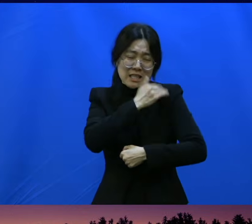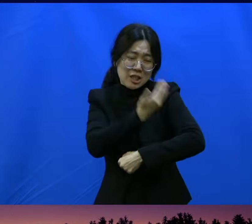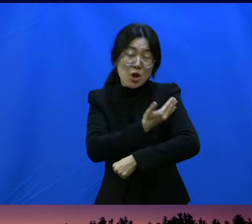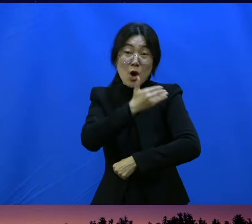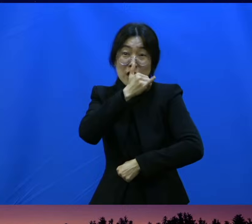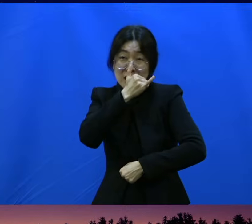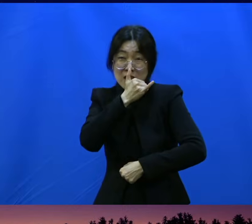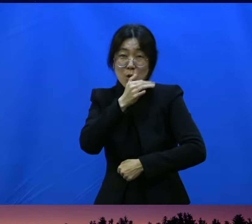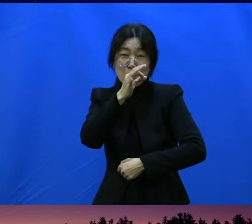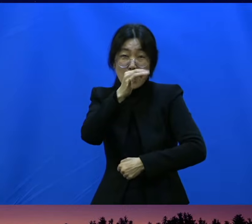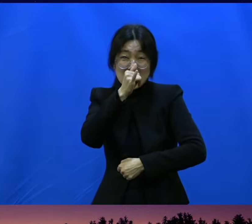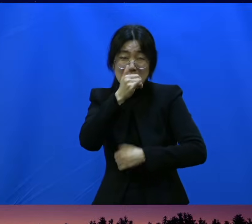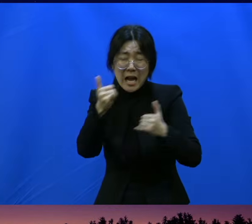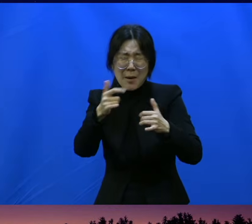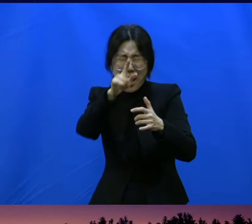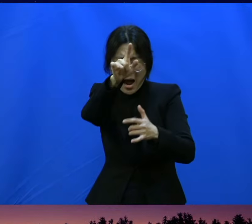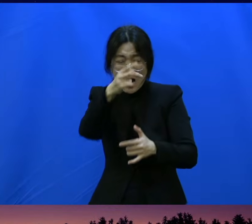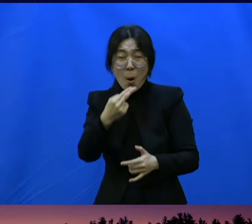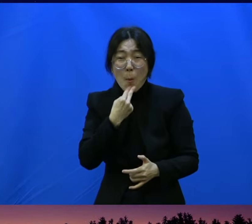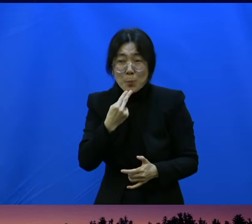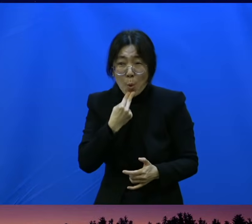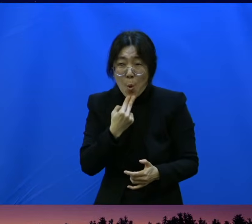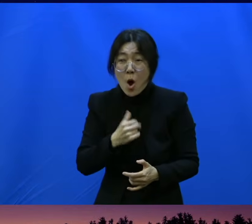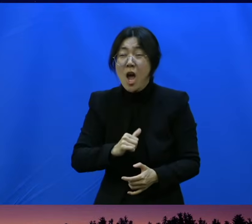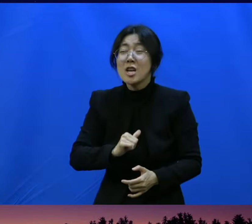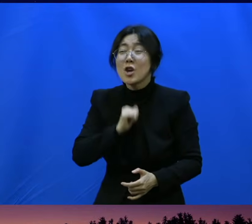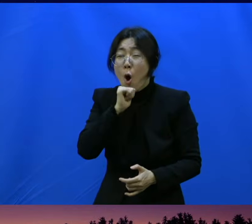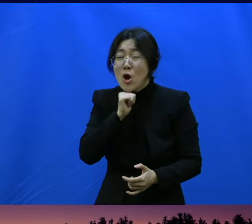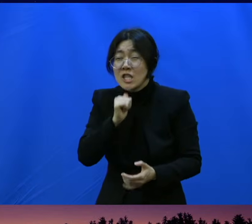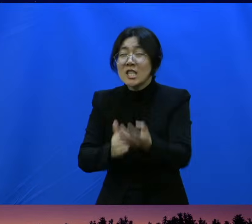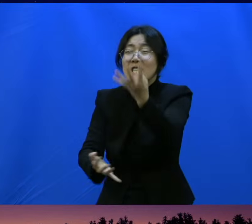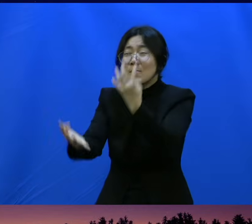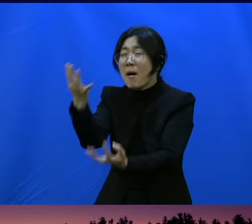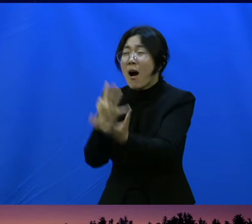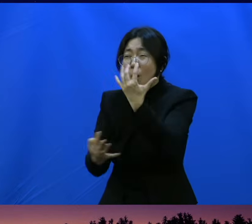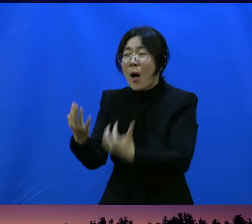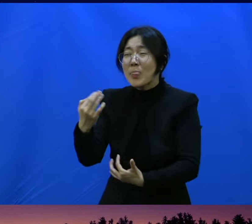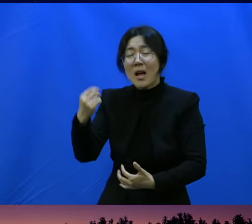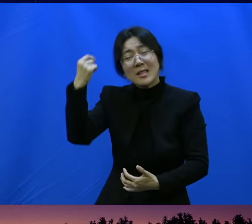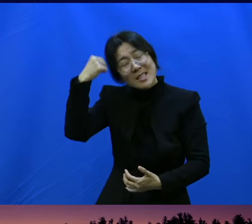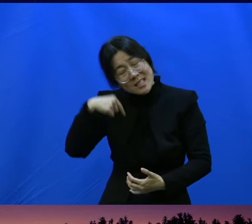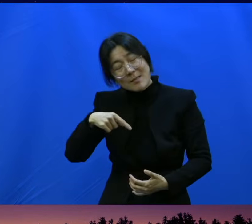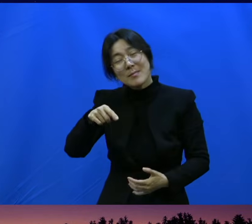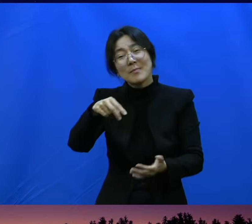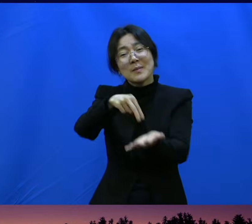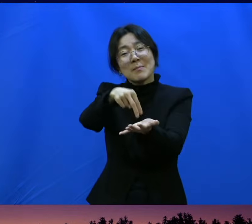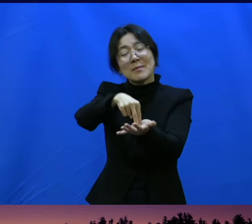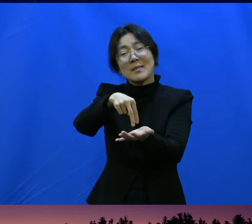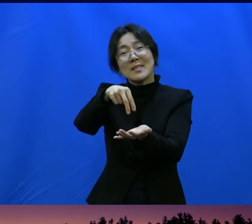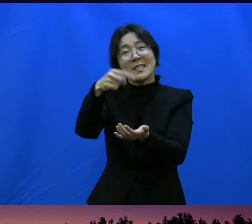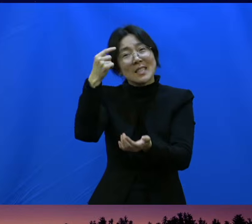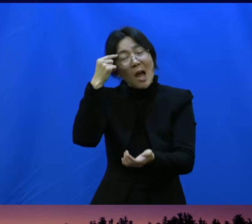안 될 사람들이 지금 모였는데 400명이나 돼요. 여러분들은 이런 상황이 되면 어떻게 했을 것 같아요?